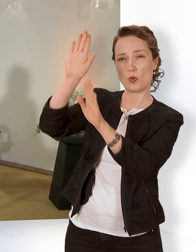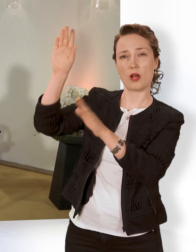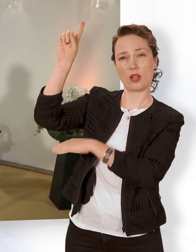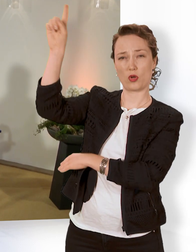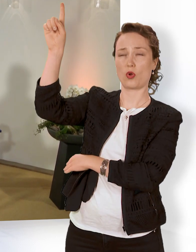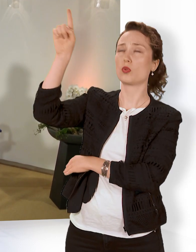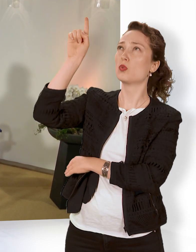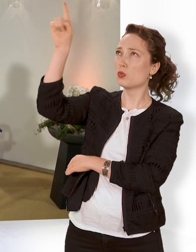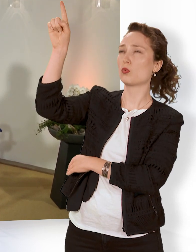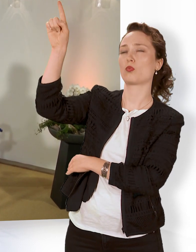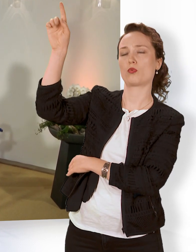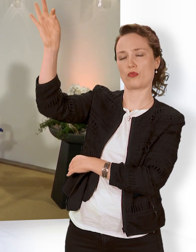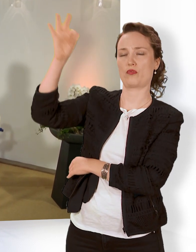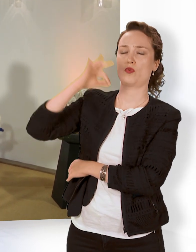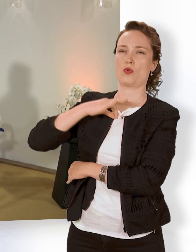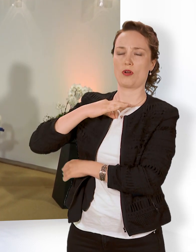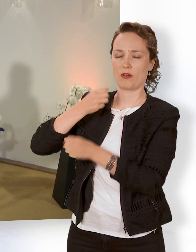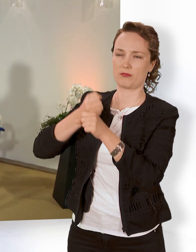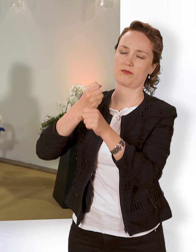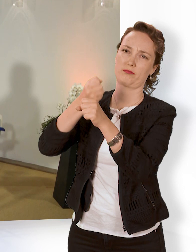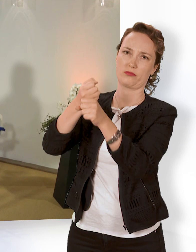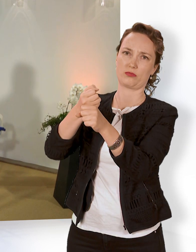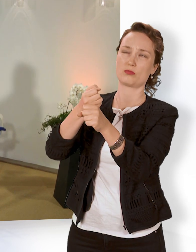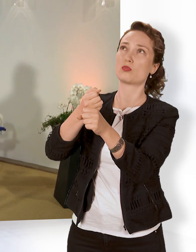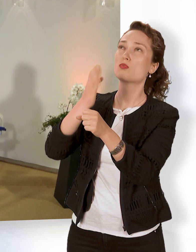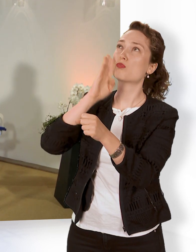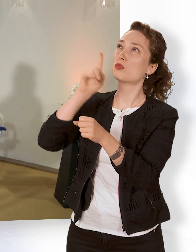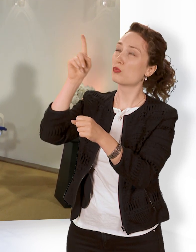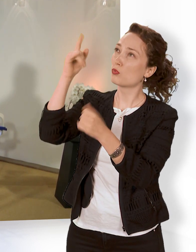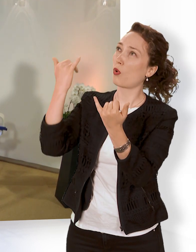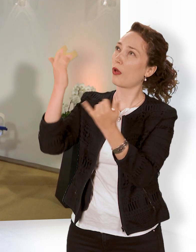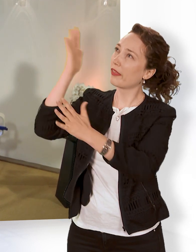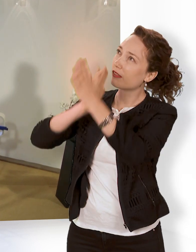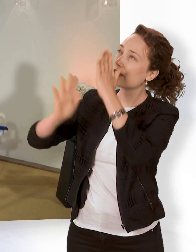Sache annimmst. So rede zu uns in diesem Gottesdienst, wir wollen hören.